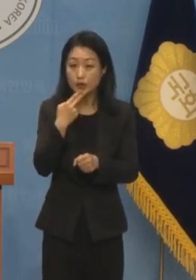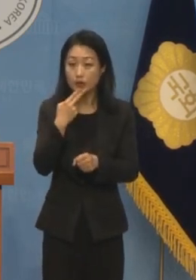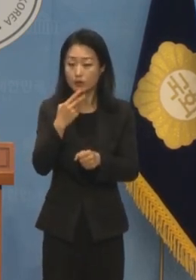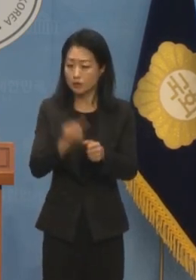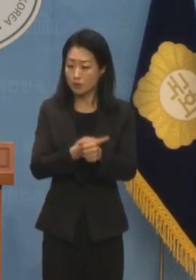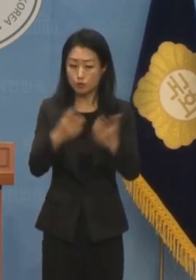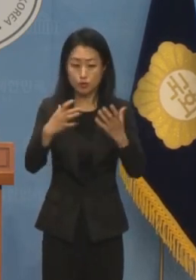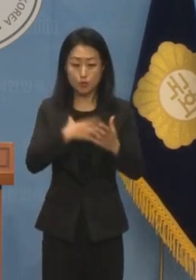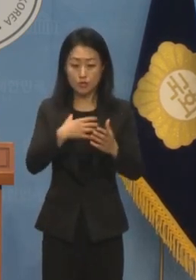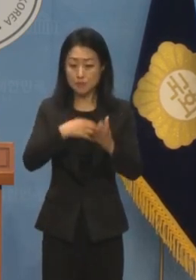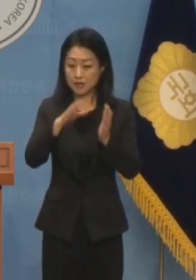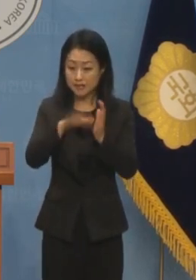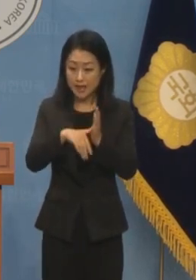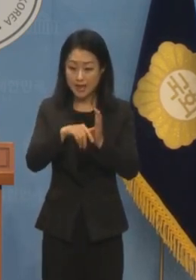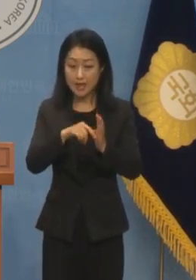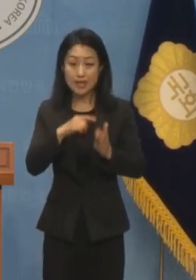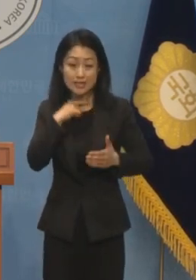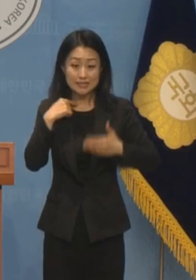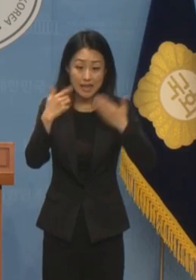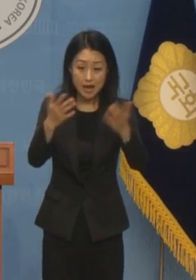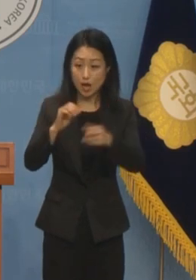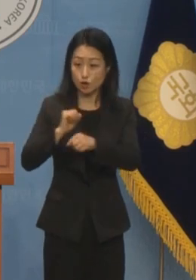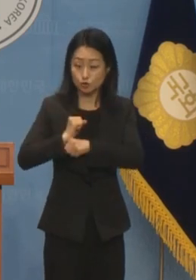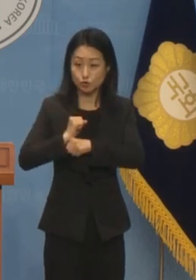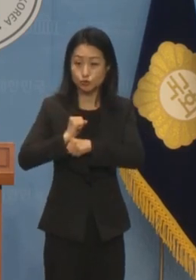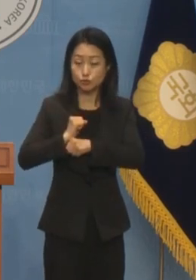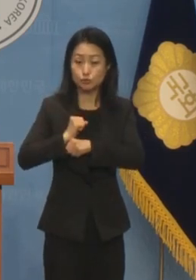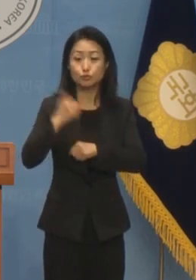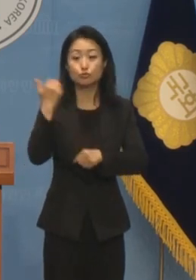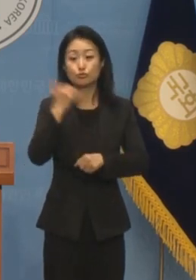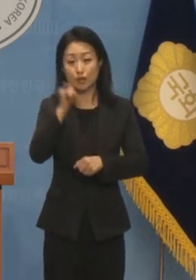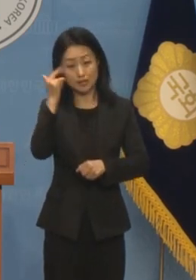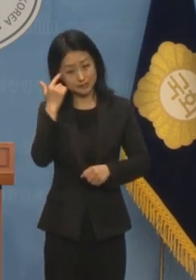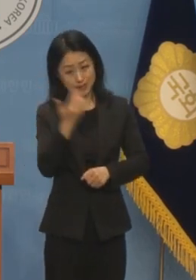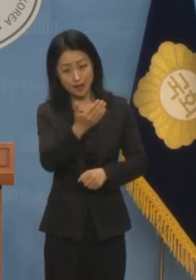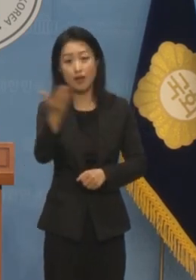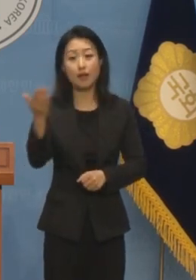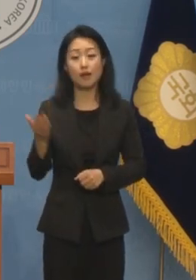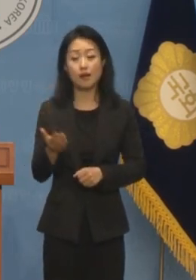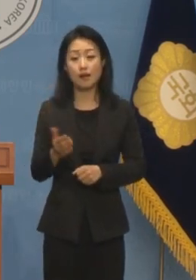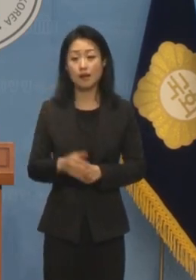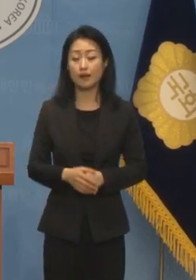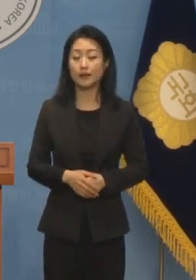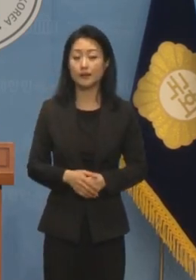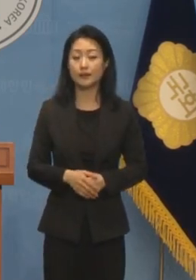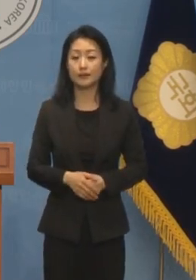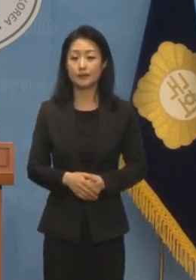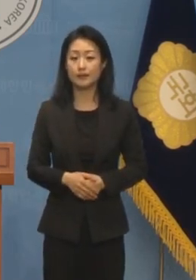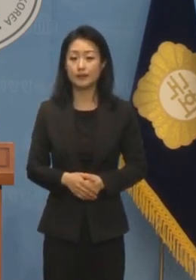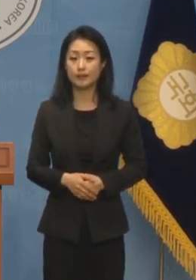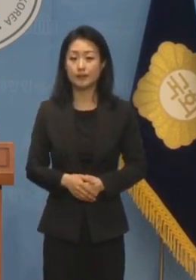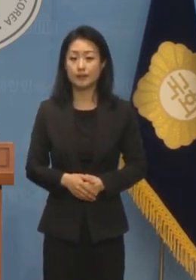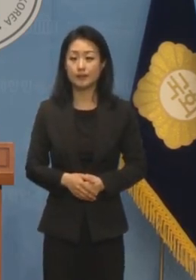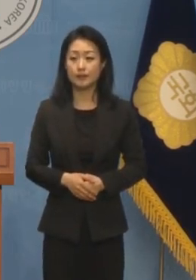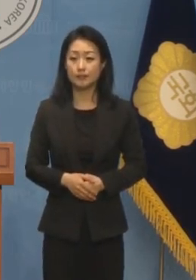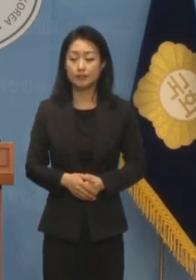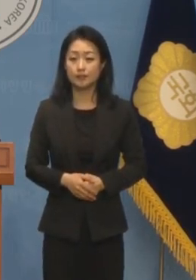때 목숨을 바쳐야 하는 이들의 헌신을 누구에게 요구할 수 있는지요?